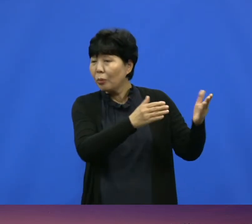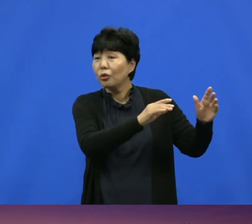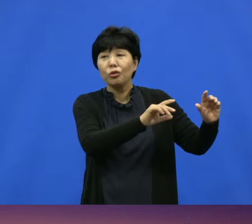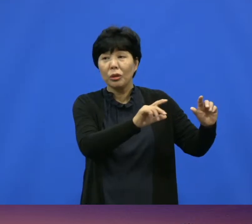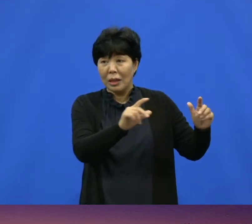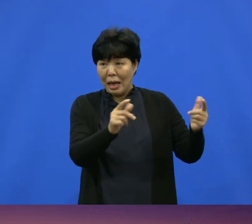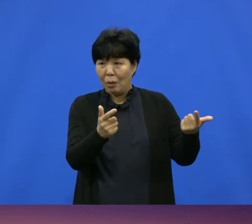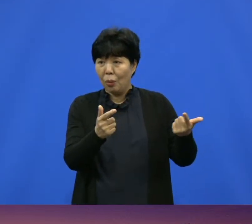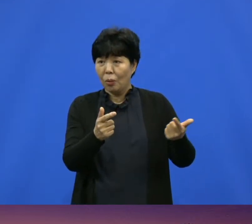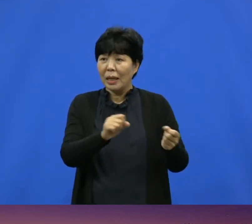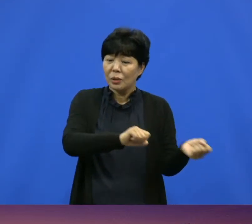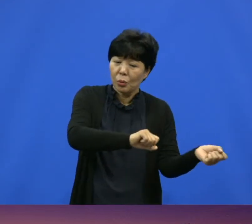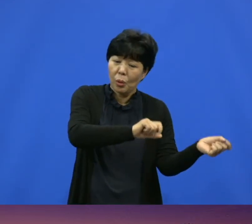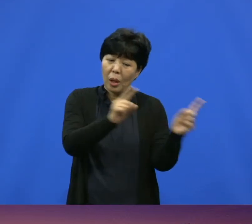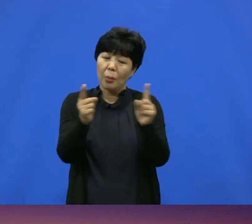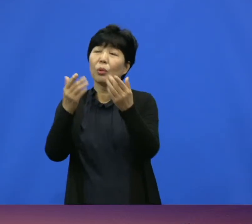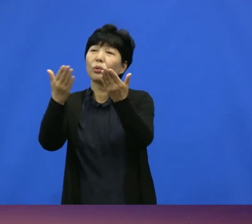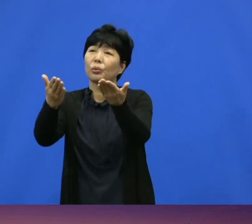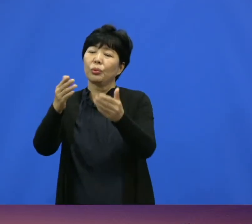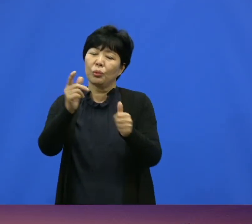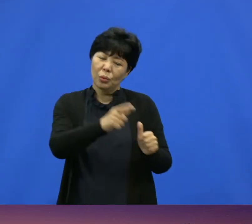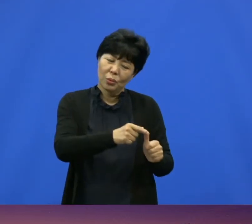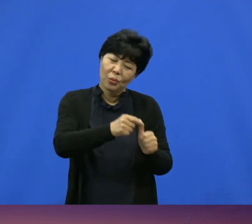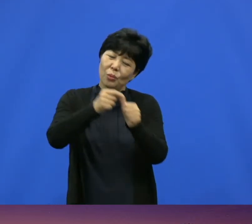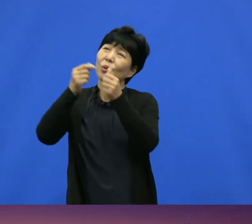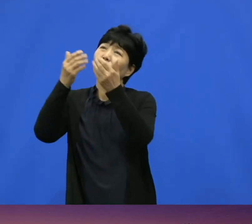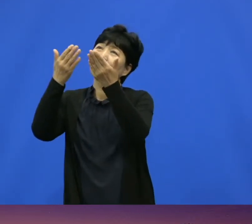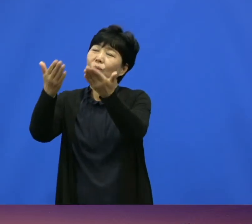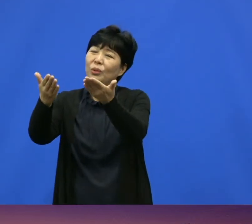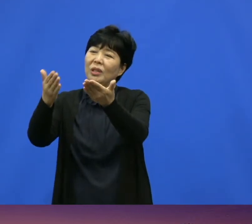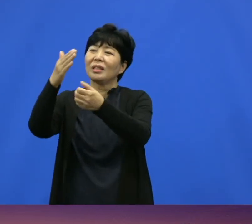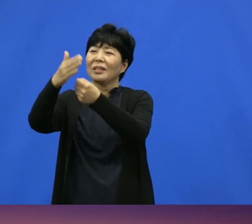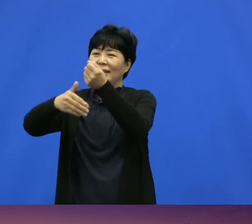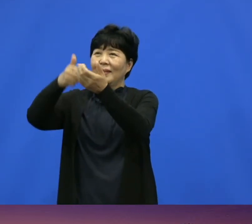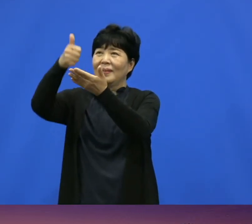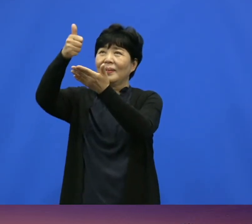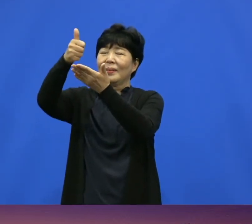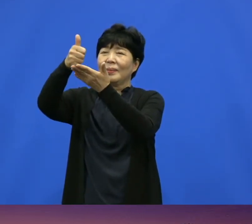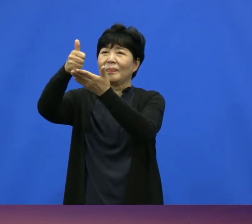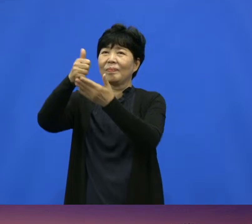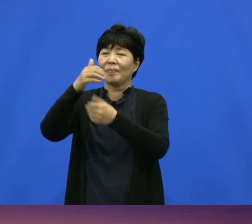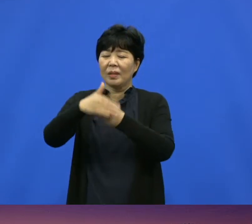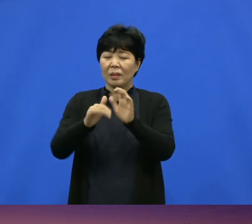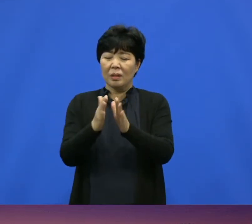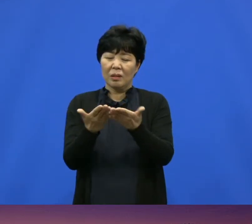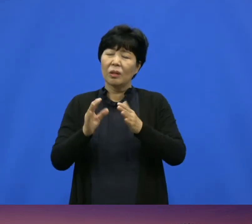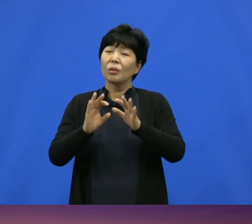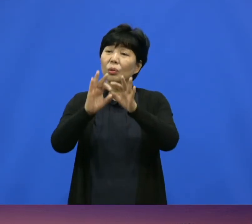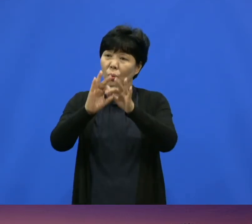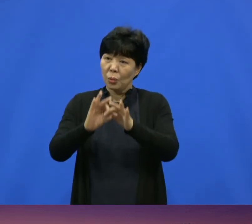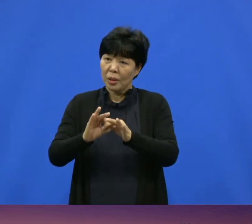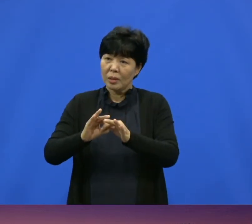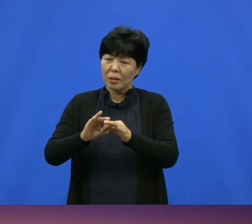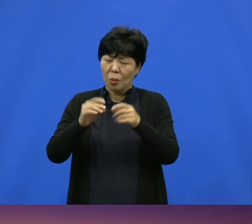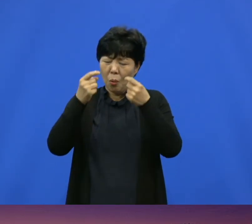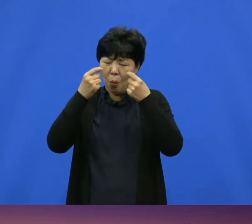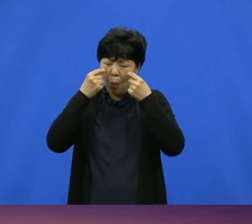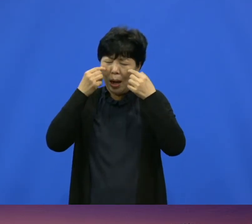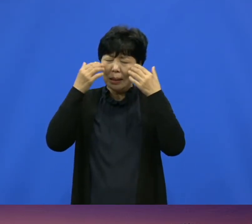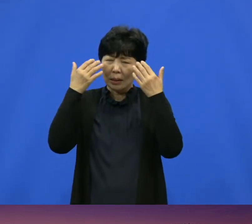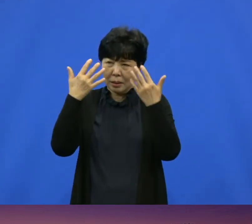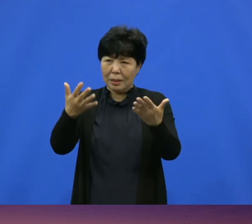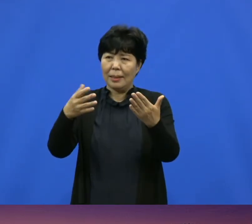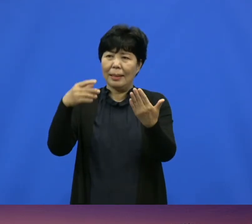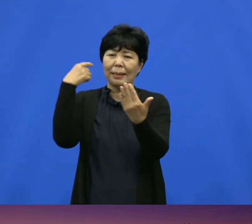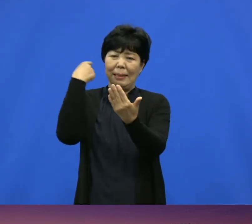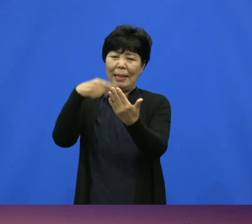반전 일으키시고, 구원의 하나님은 회복의 하나님이라는 사실을 성경을 통해서 너무도 분명하게 가르쳐주는